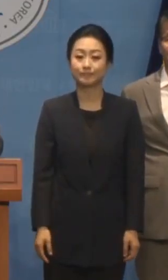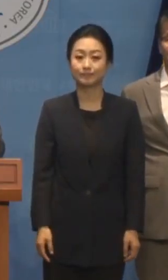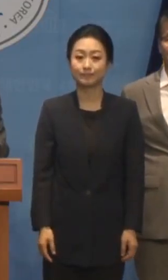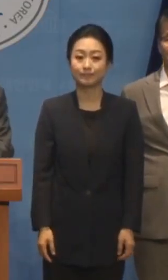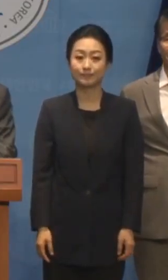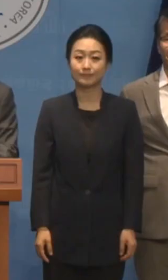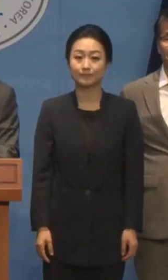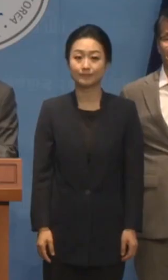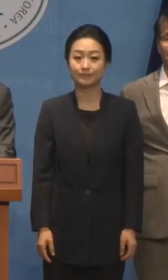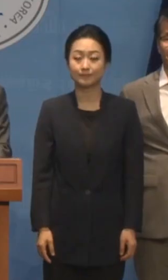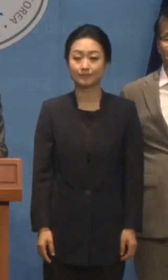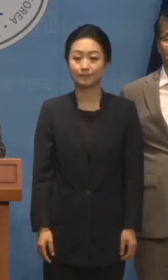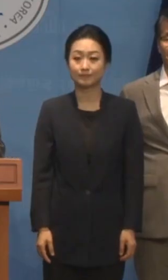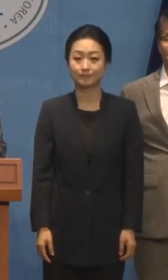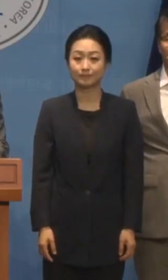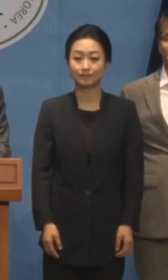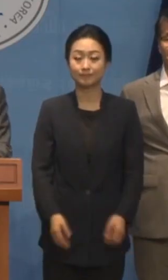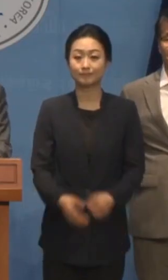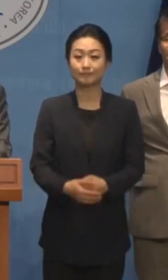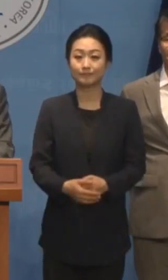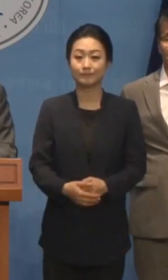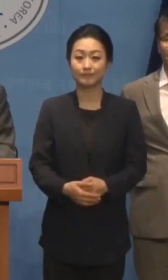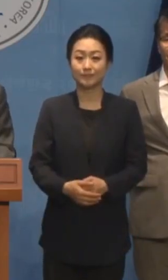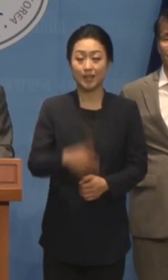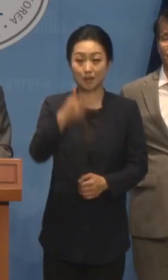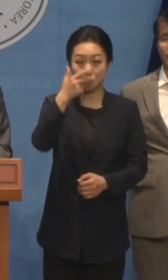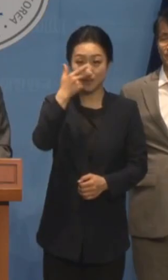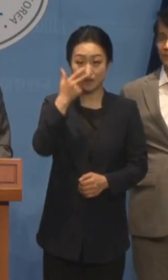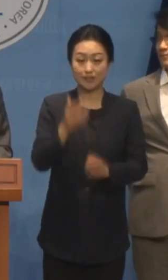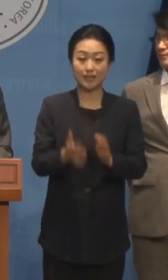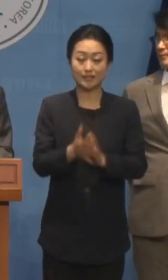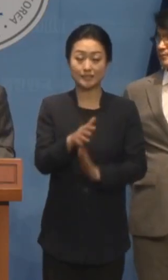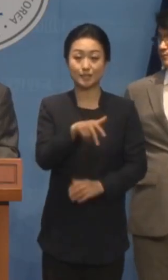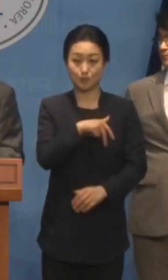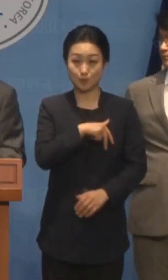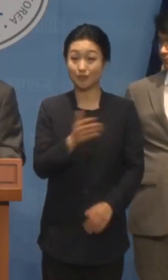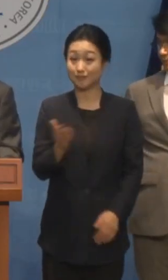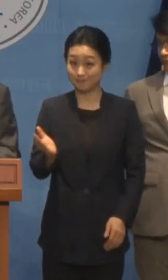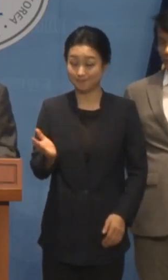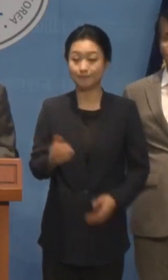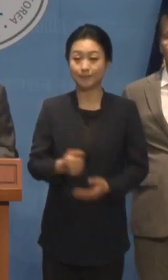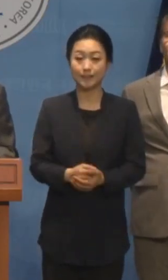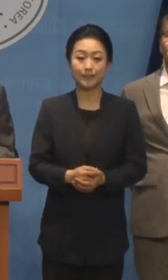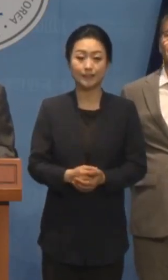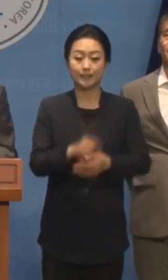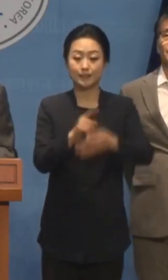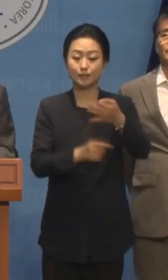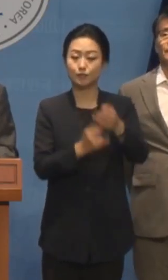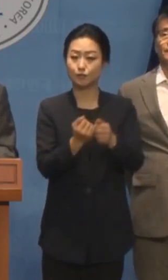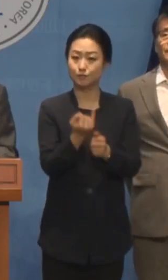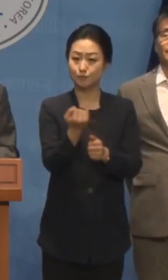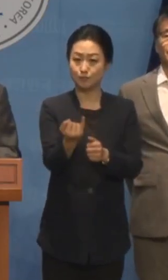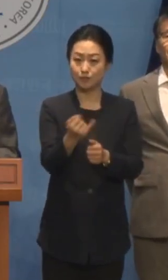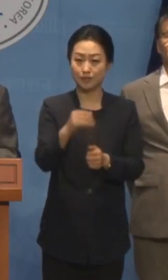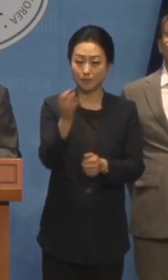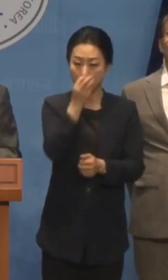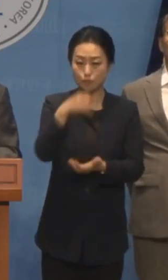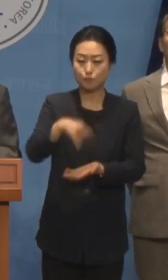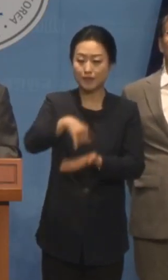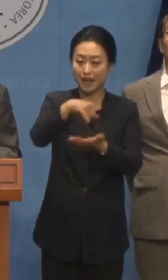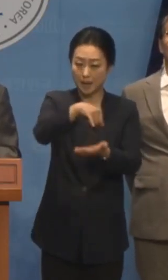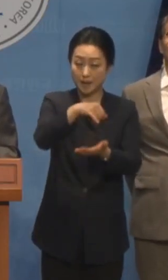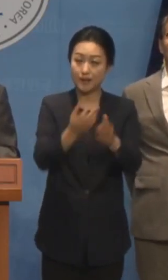네, 더불어민주당 대협력위원장 평택시병 국회의원 김현정입니다. 김건희 여사의 명품 가방 수수